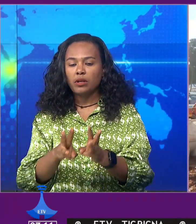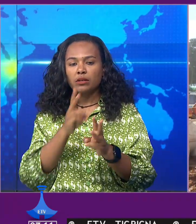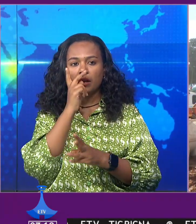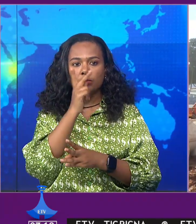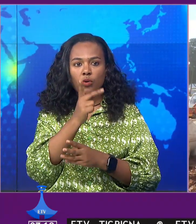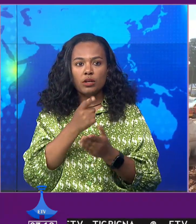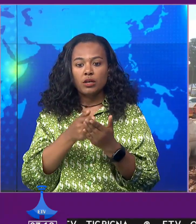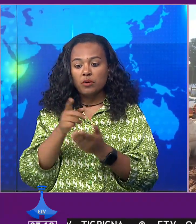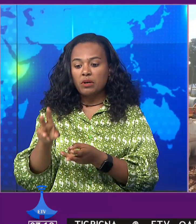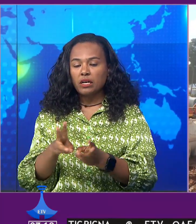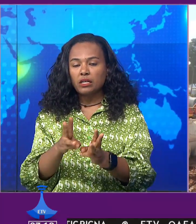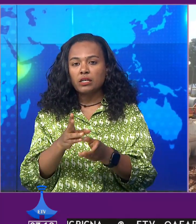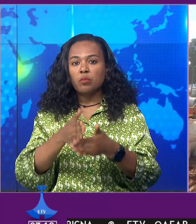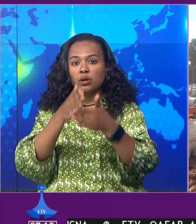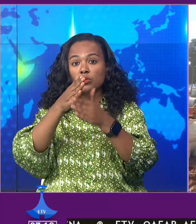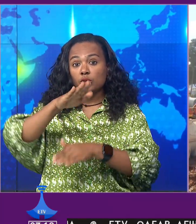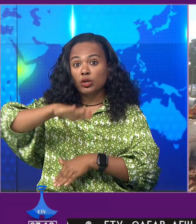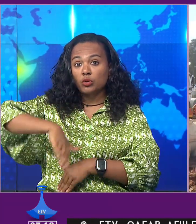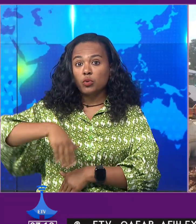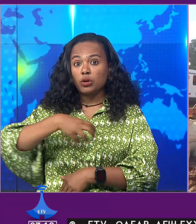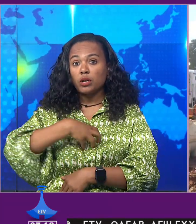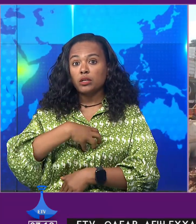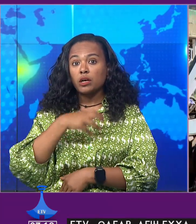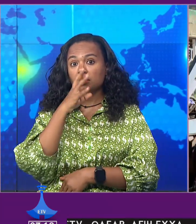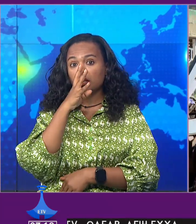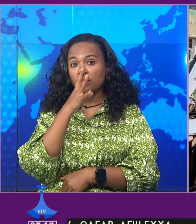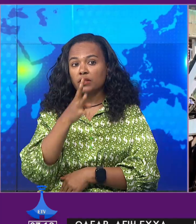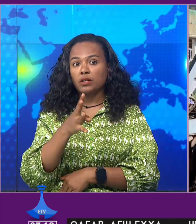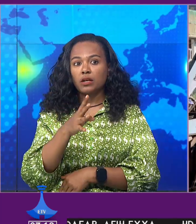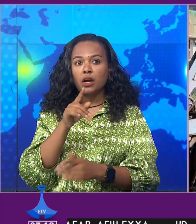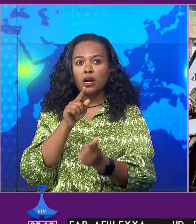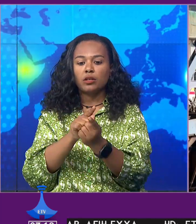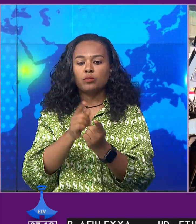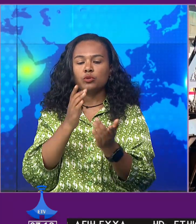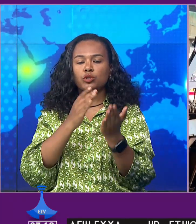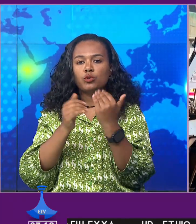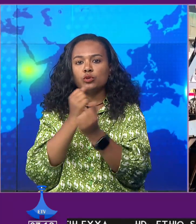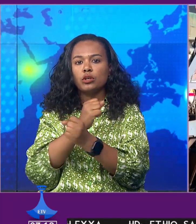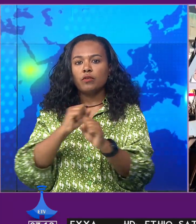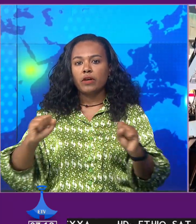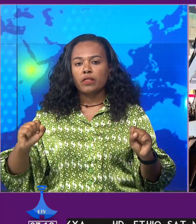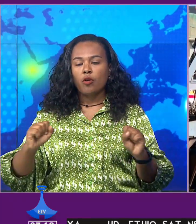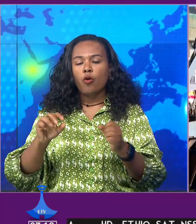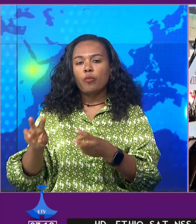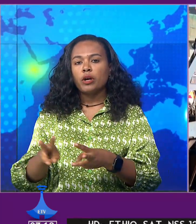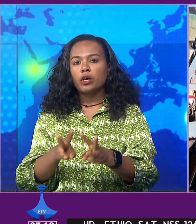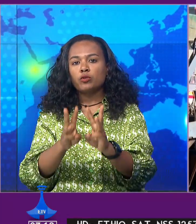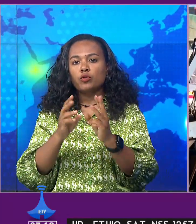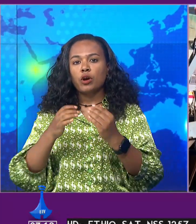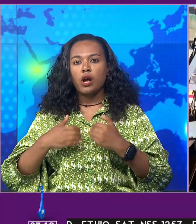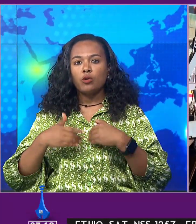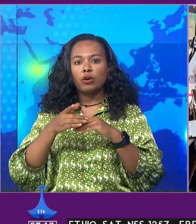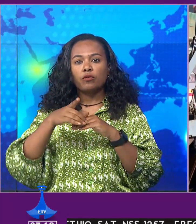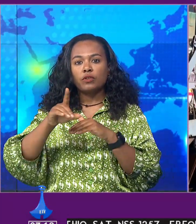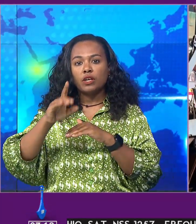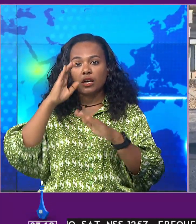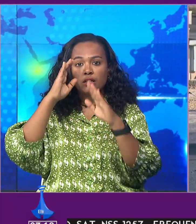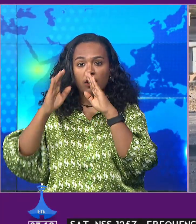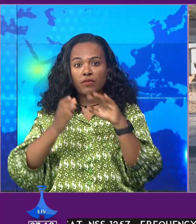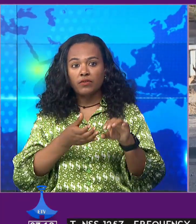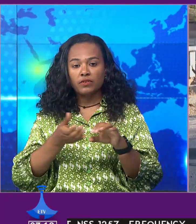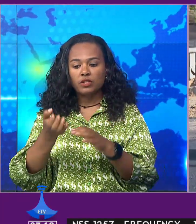ይህ መንገድም ግንባታው ዘግይቶ ቅሬታ የፈጠረ በመሆኑ ያጋጠሙት ችግሮች ተፈተውለት መንገዱ ካለው ከፍተኛ የትራፊክ